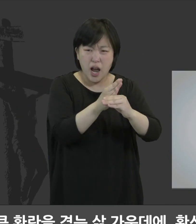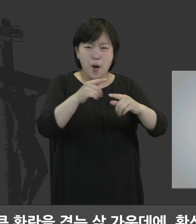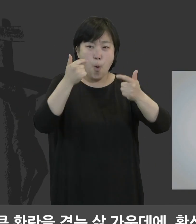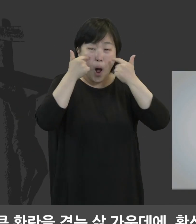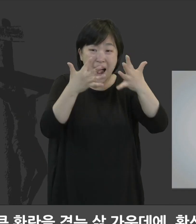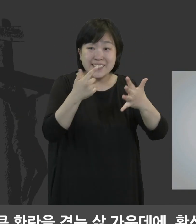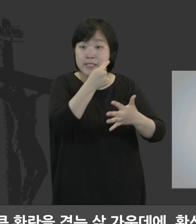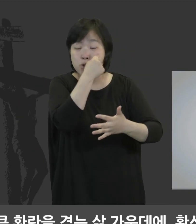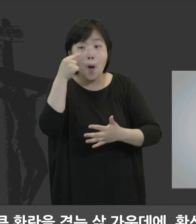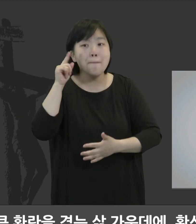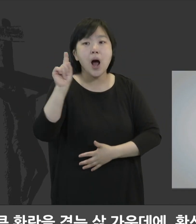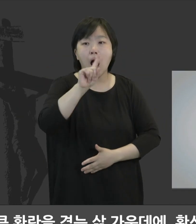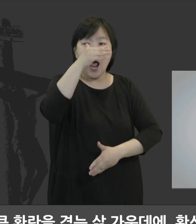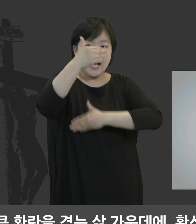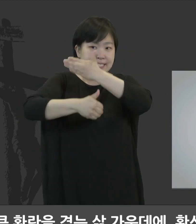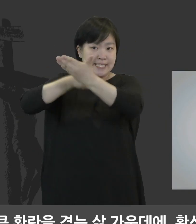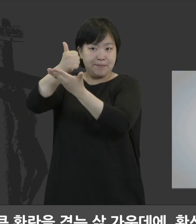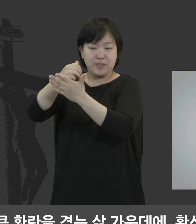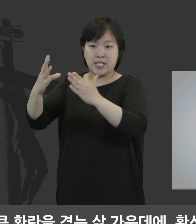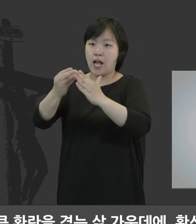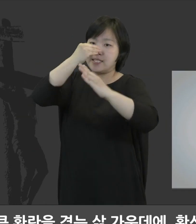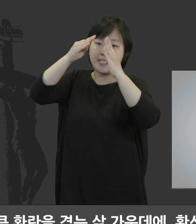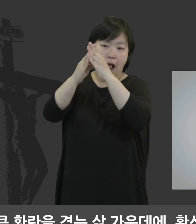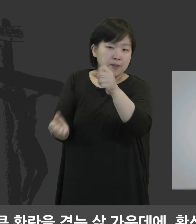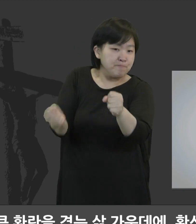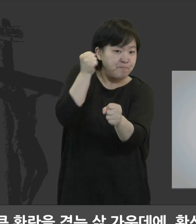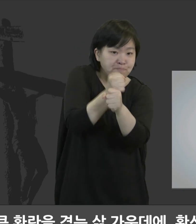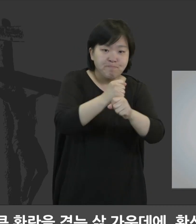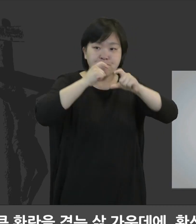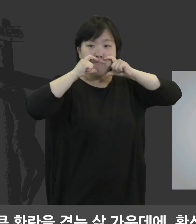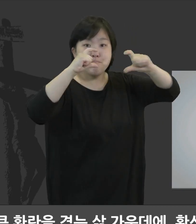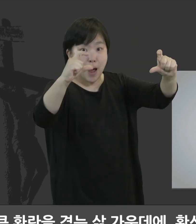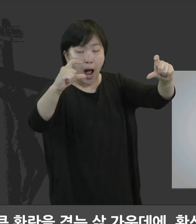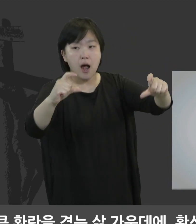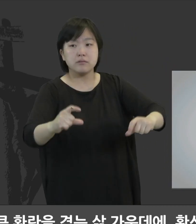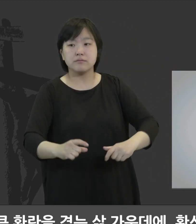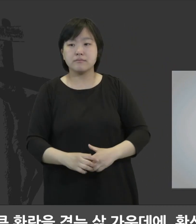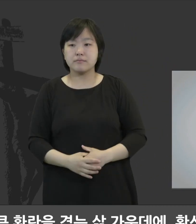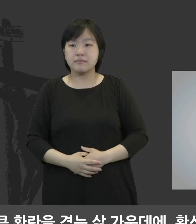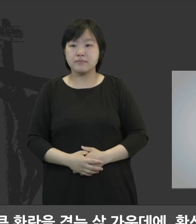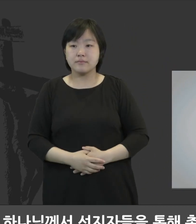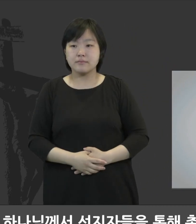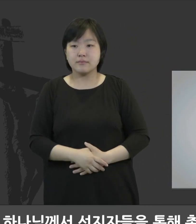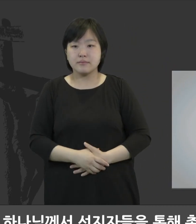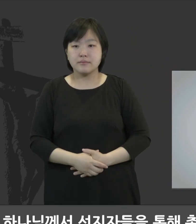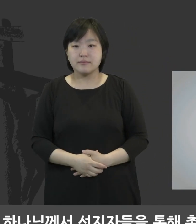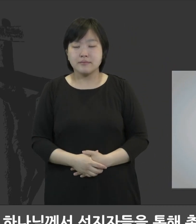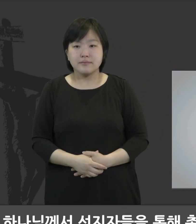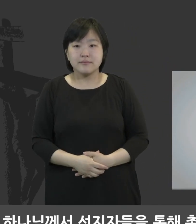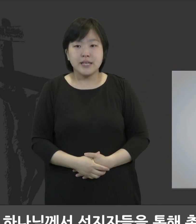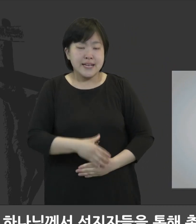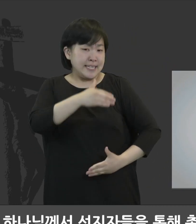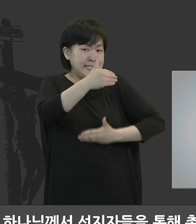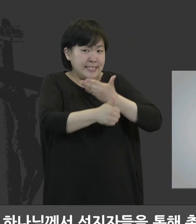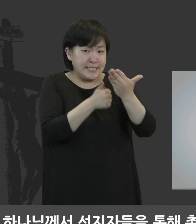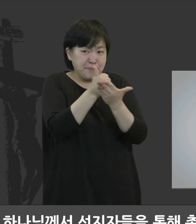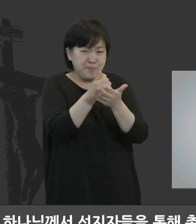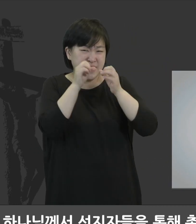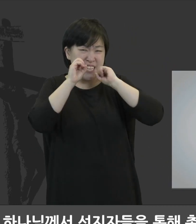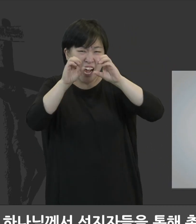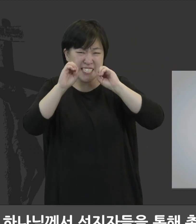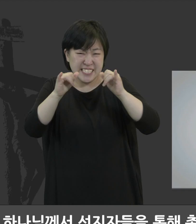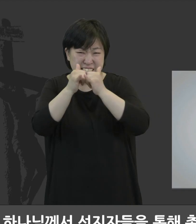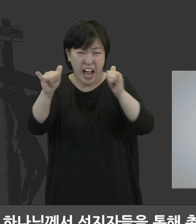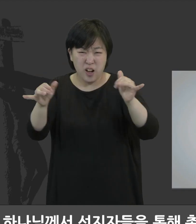있는 근거들이 하나님의 집을 재건하라는 메시지와 함께 선포된 것입니다. 하나님께서 선지자들을